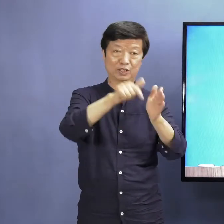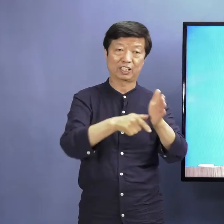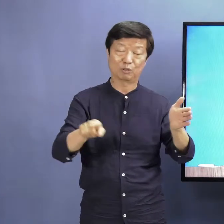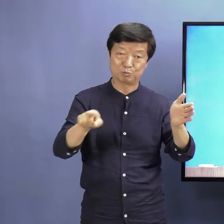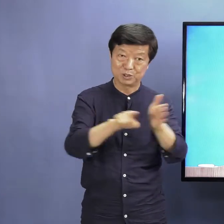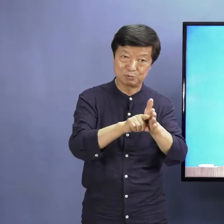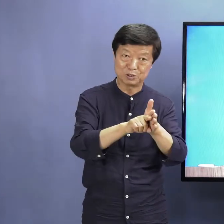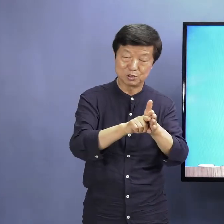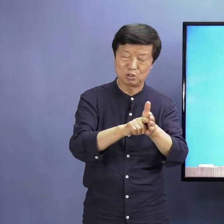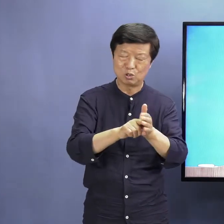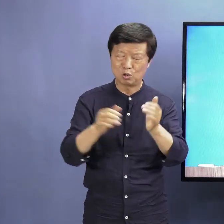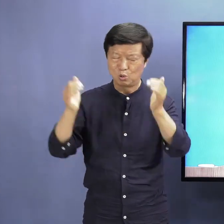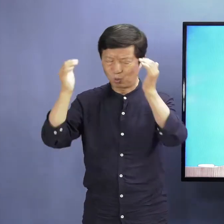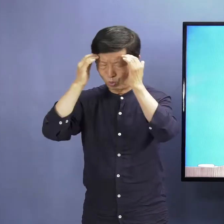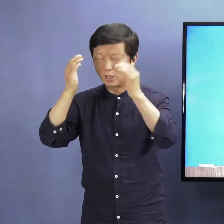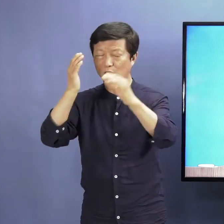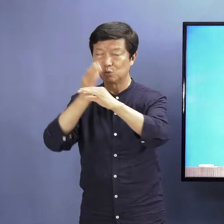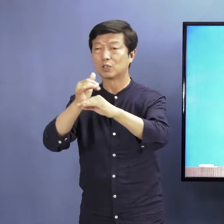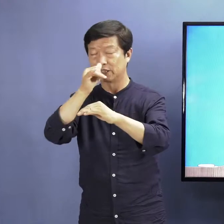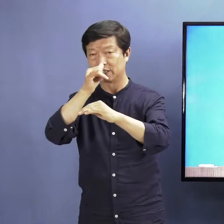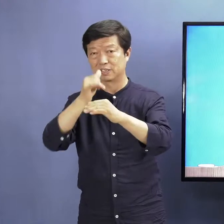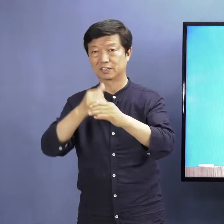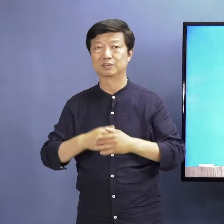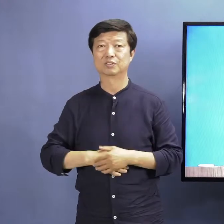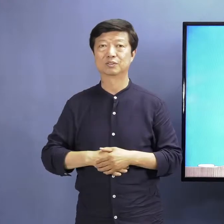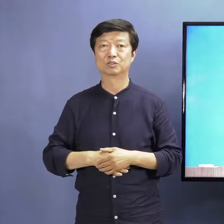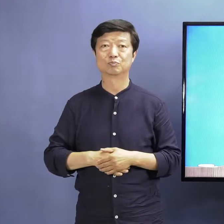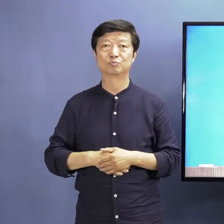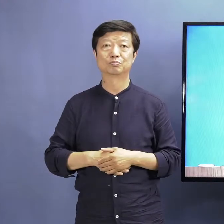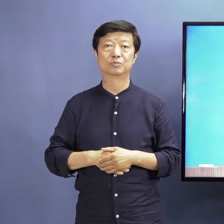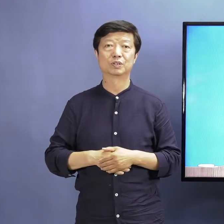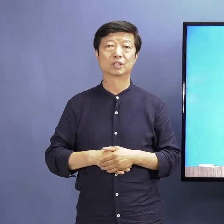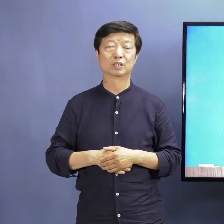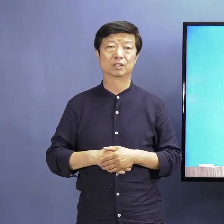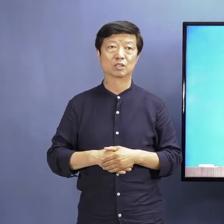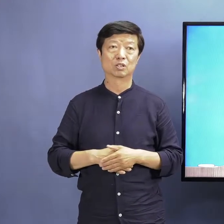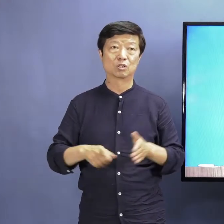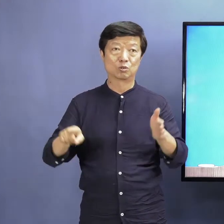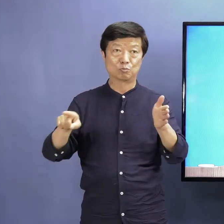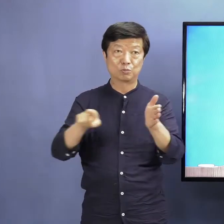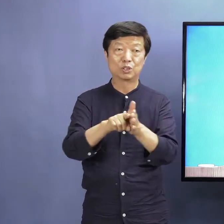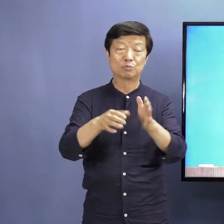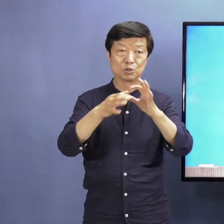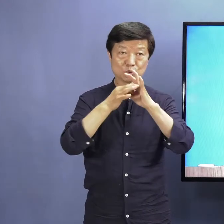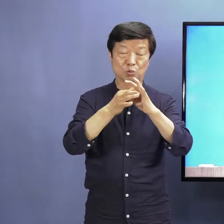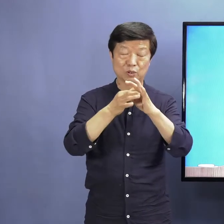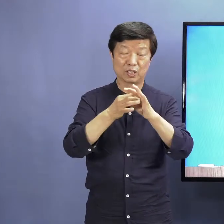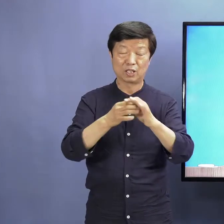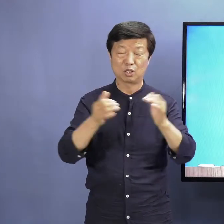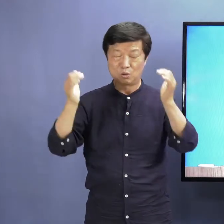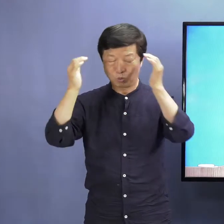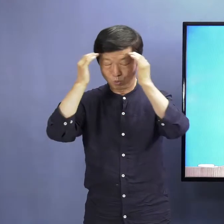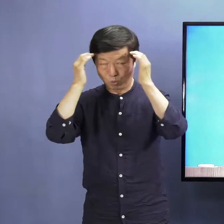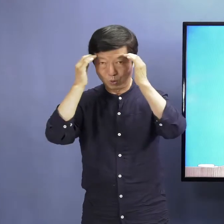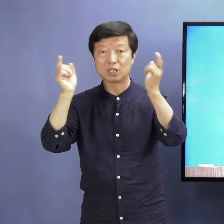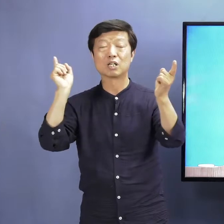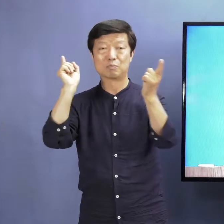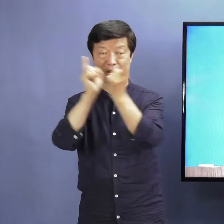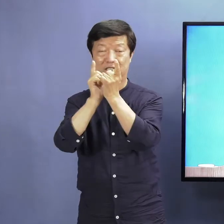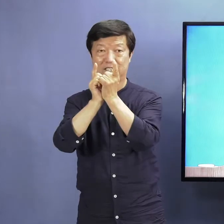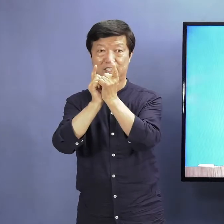고난 가운데 있는 신앙이에요. 더 정확히 말하면요, 신앙으로 인해 고난을 당할 수 있는 상황에 있는 게 종말론적인